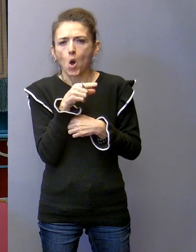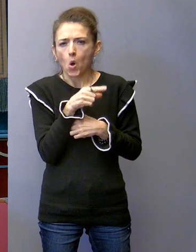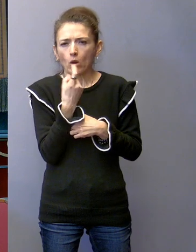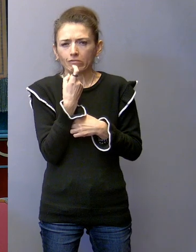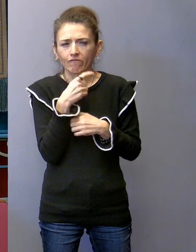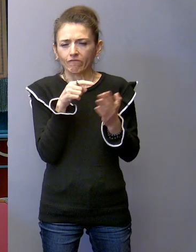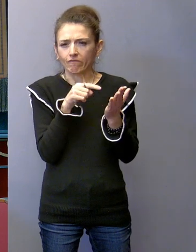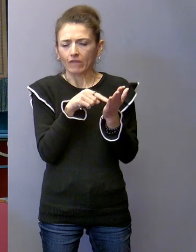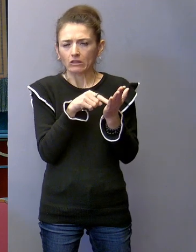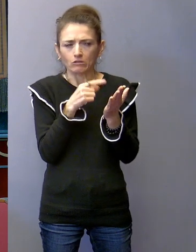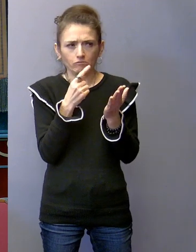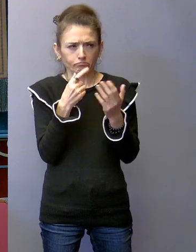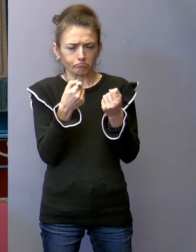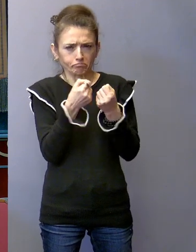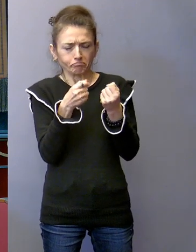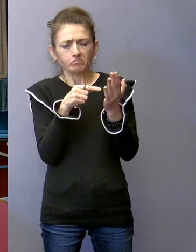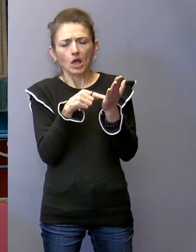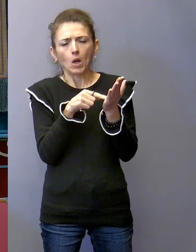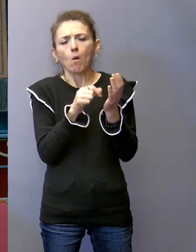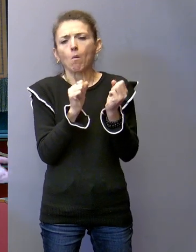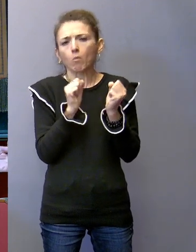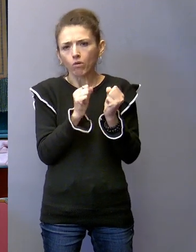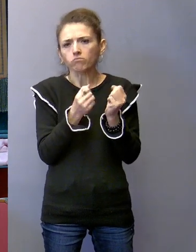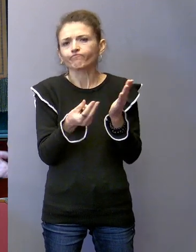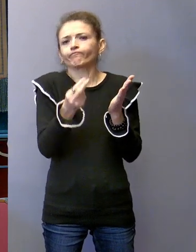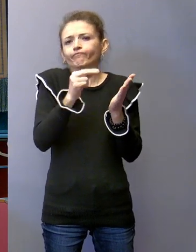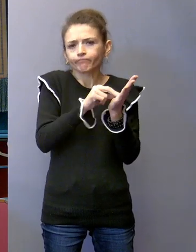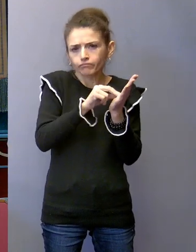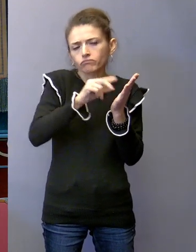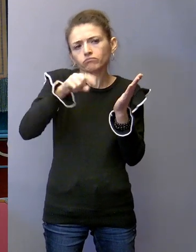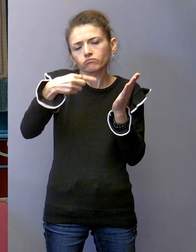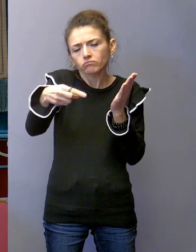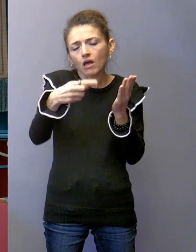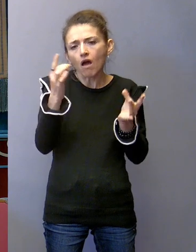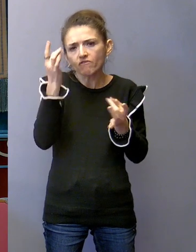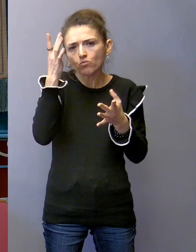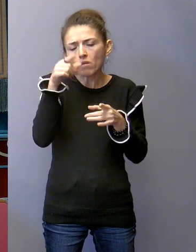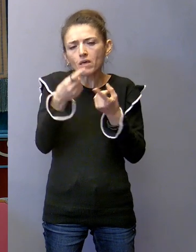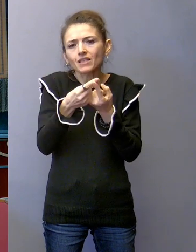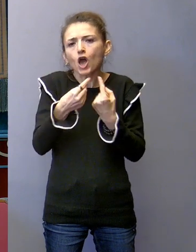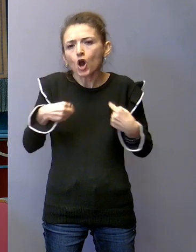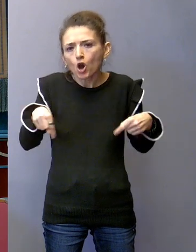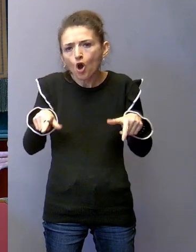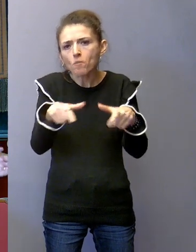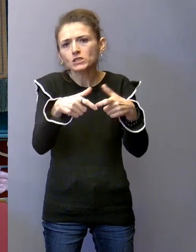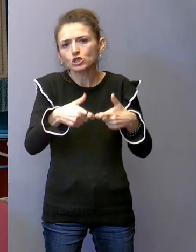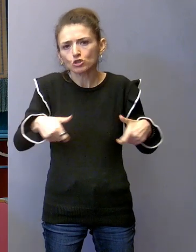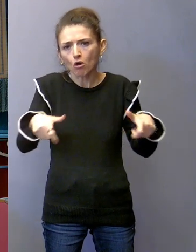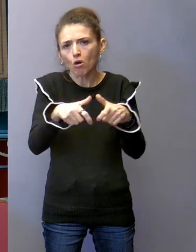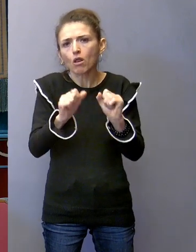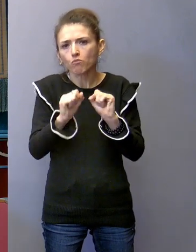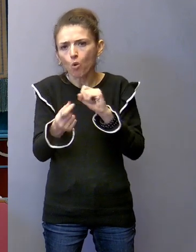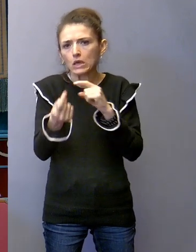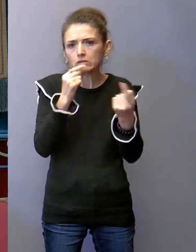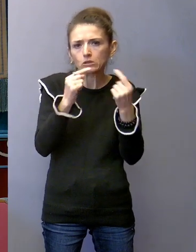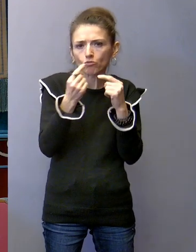discrepanza che voi avete sollevato eventualmente in commissione Non so cosa dire io oggi oggi mi devo rifare